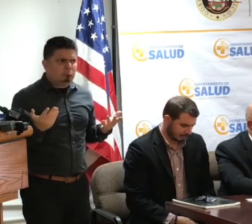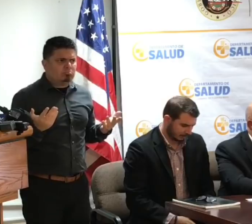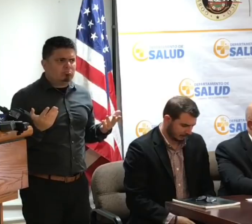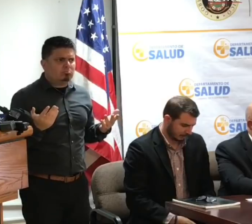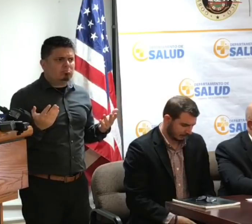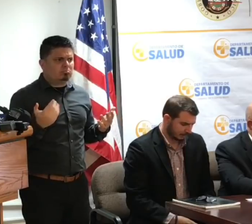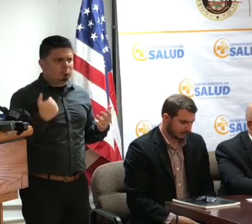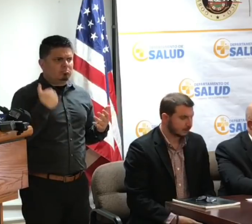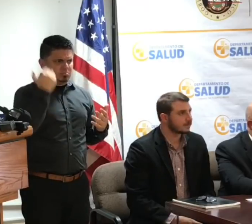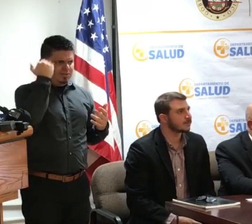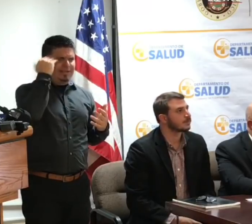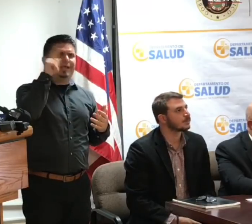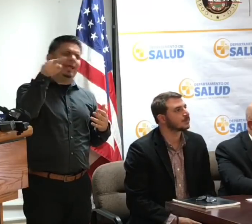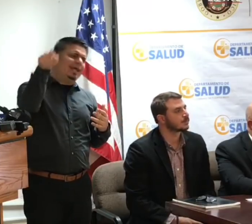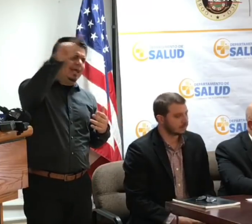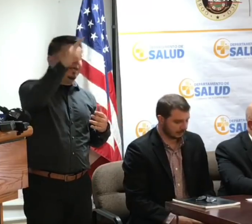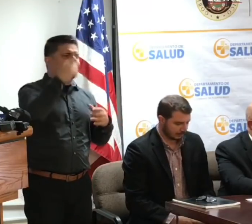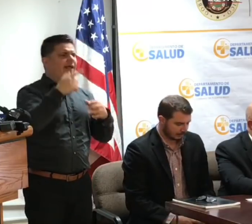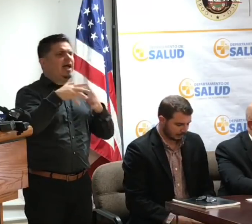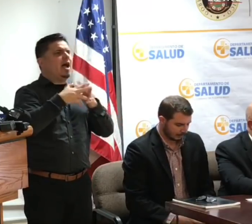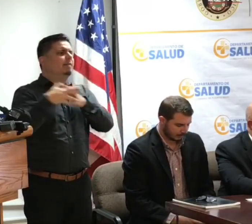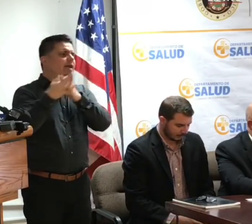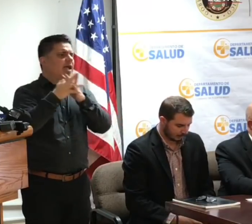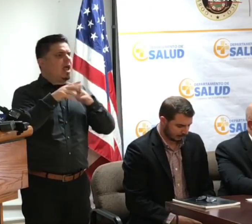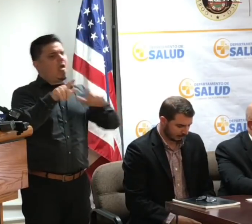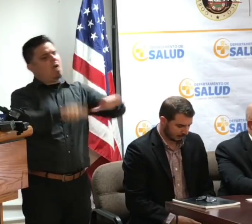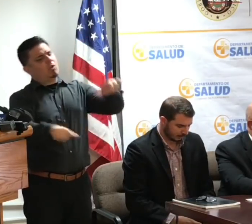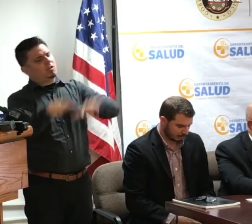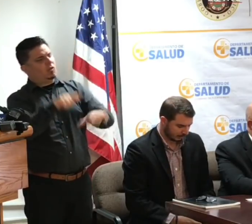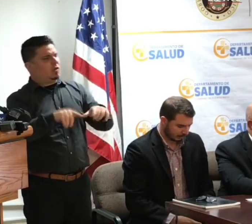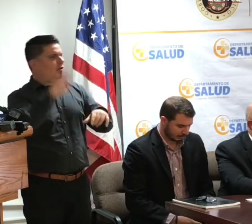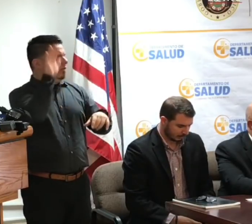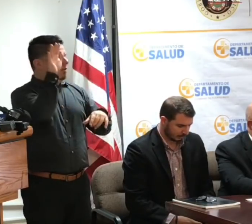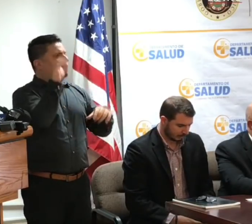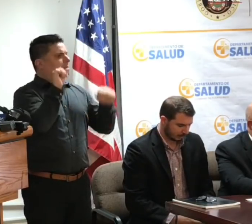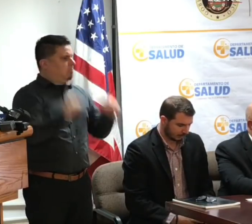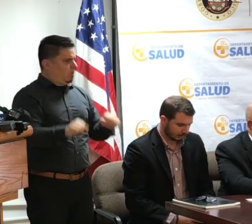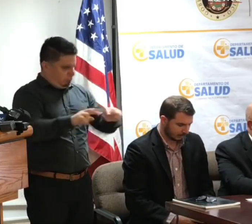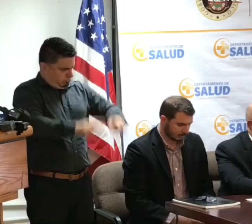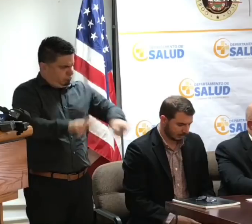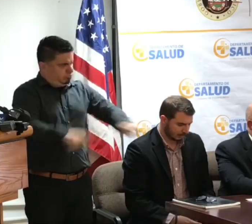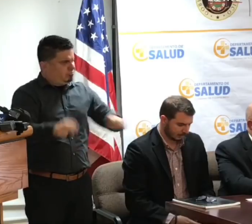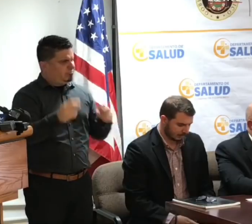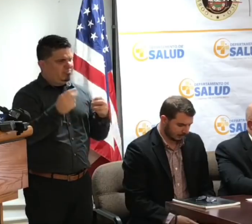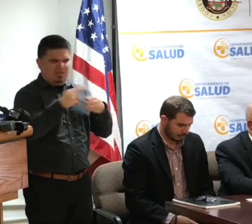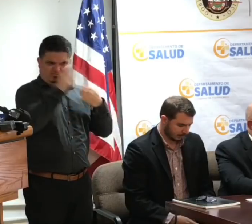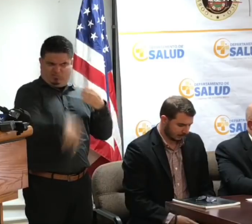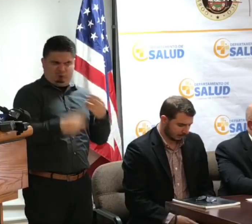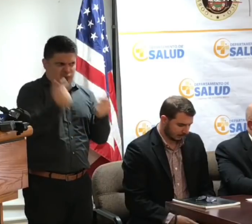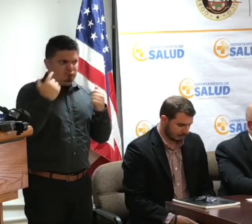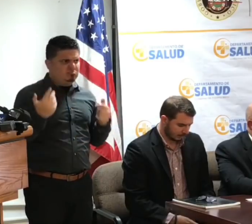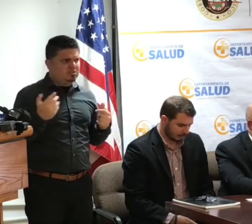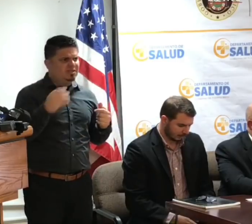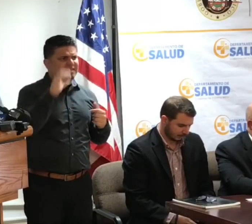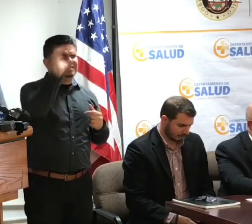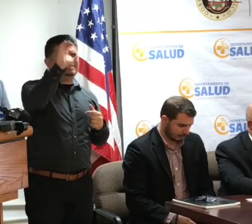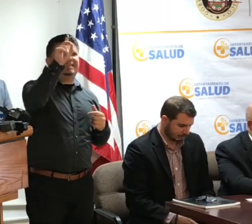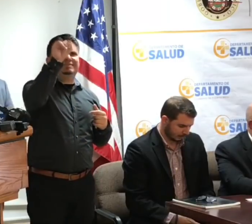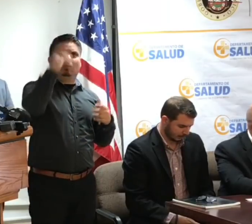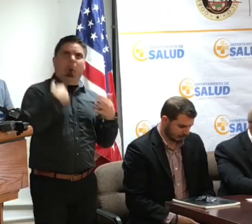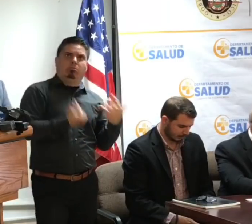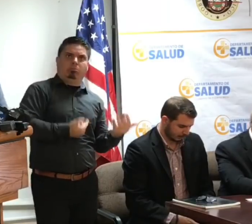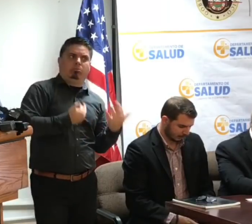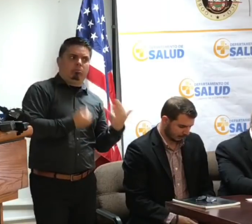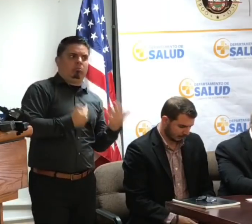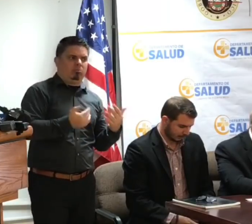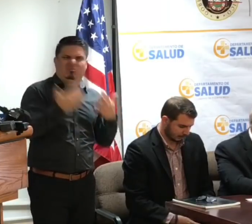laboratorios en Estados Unidos que procesan la prueba, ¿por qué hay que esperar exclusivamente al CDC que sea quien la procese y no